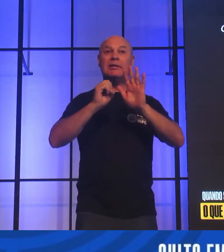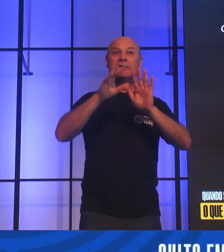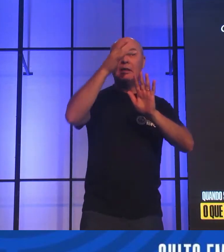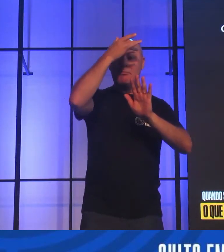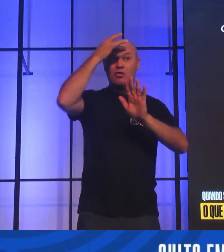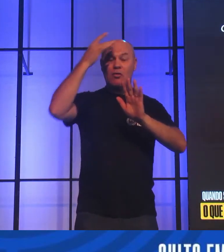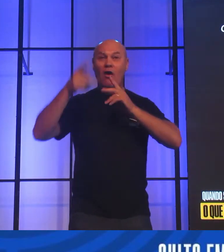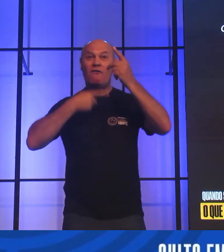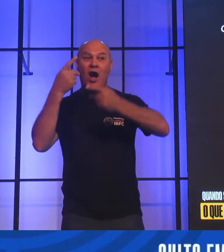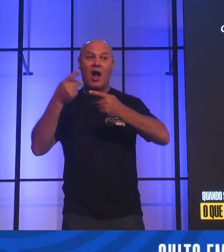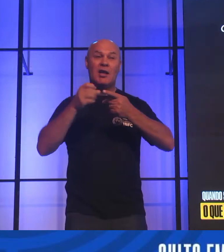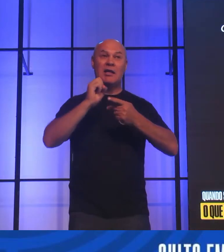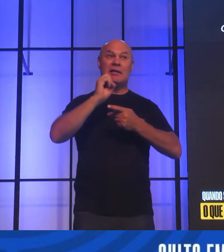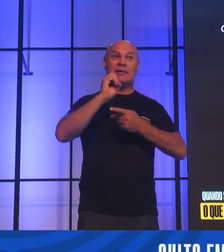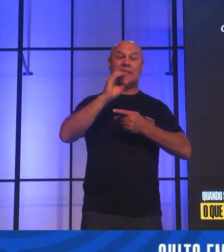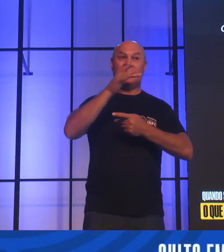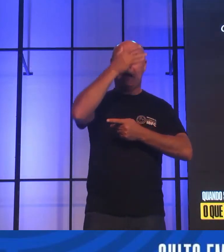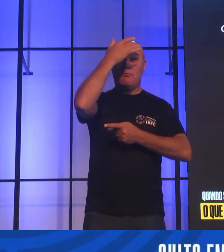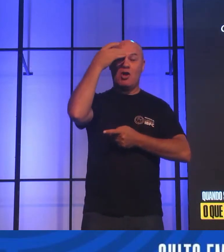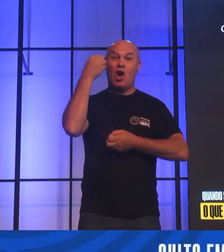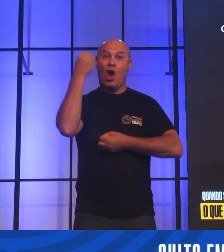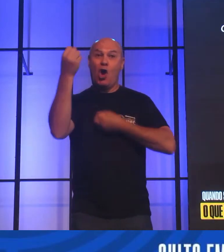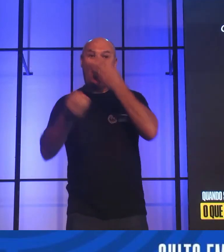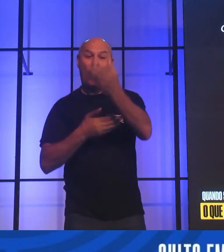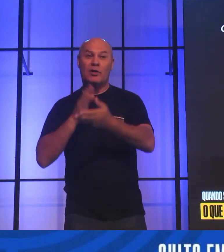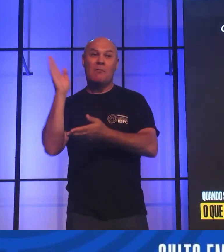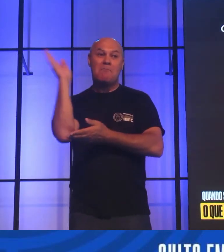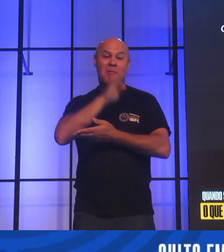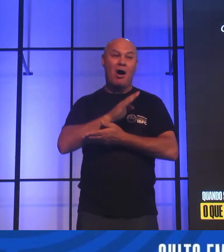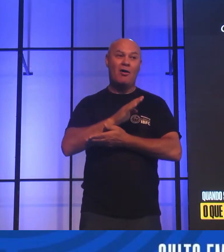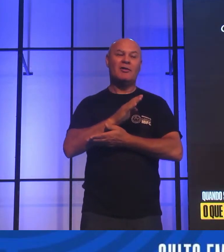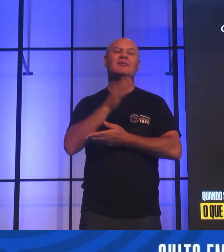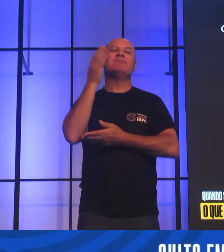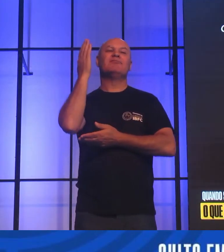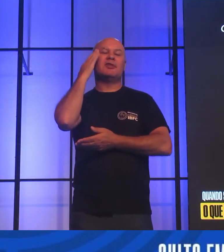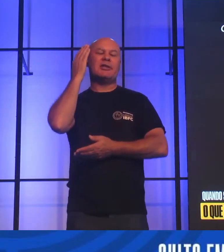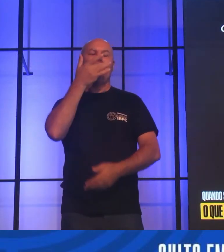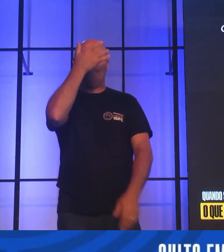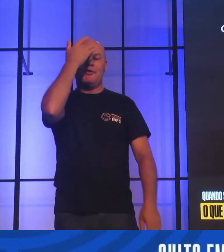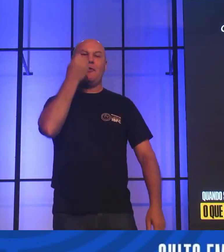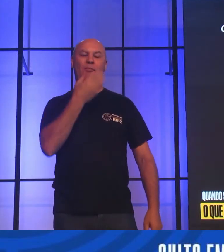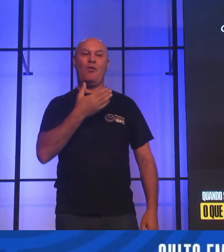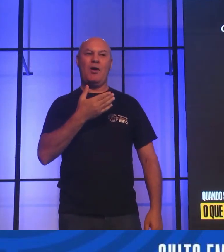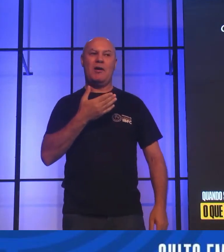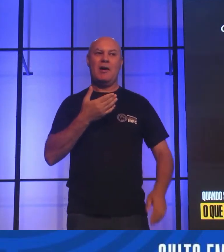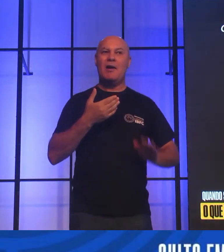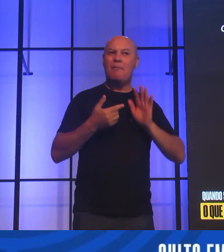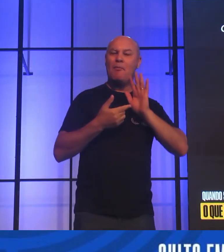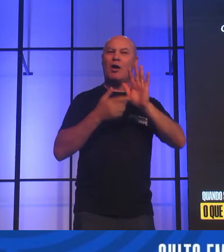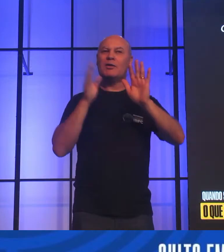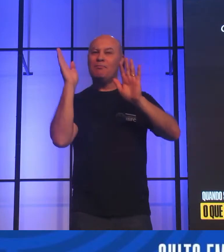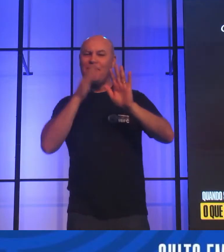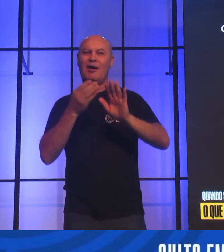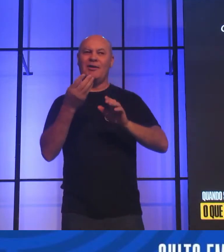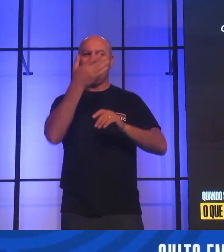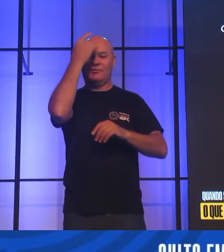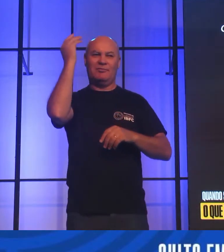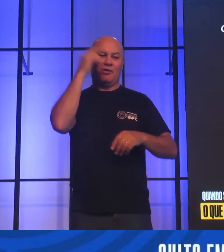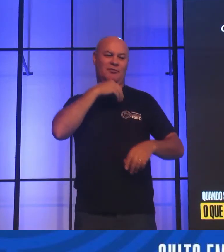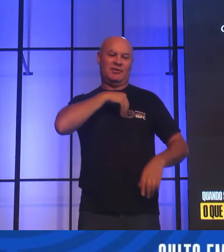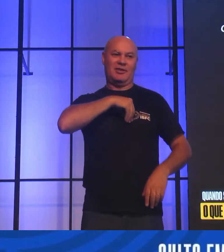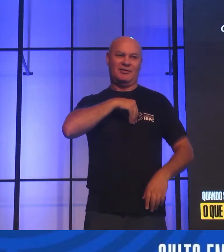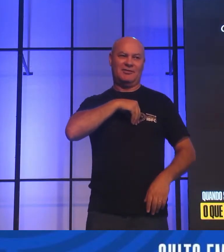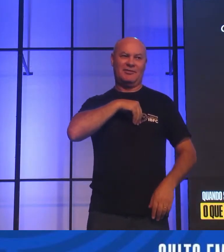pessoas que simplesmente elas não conseguem iniciar nada. Existem algumas